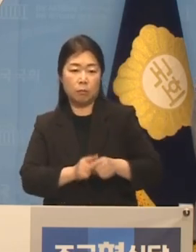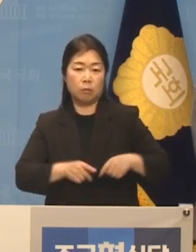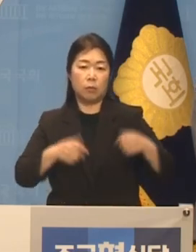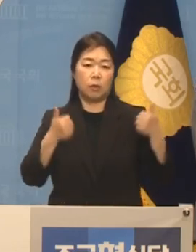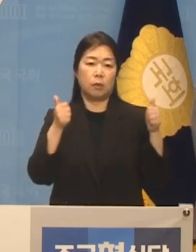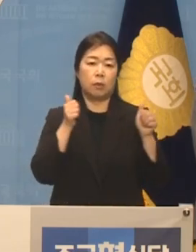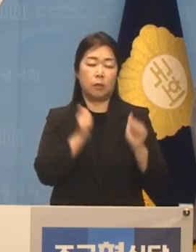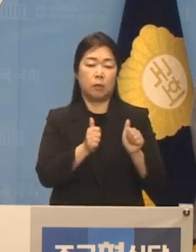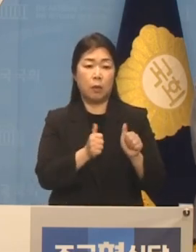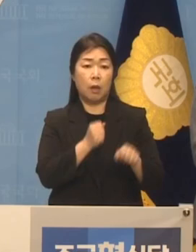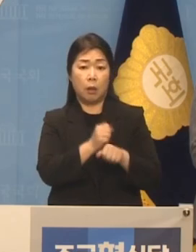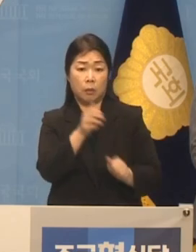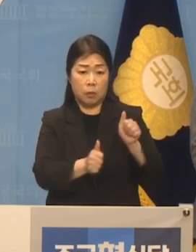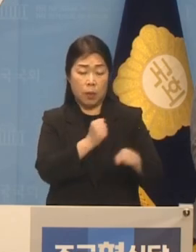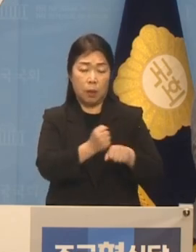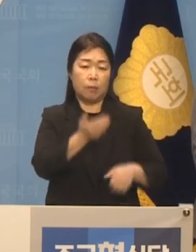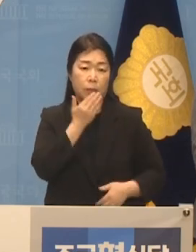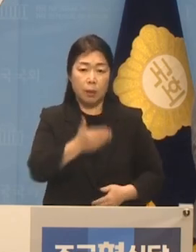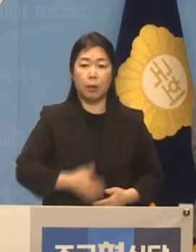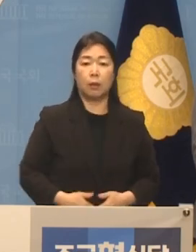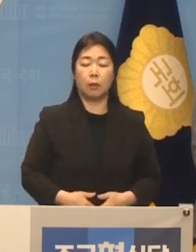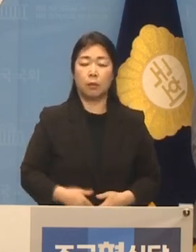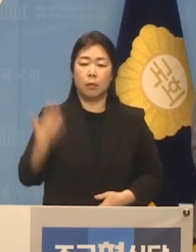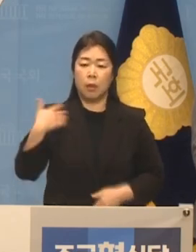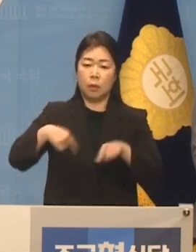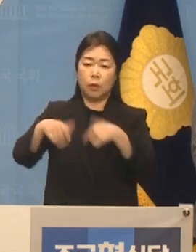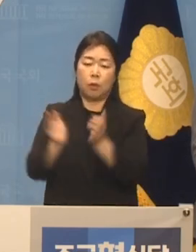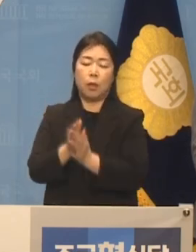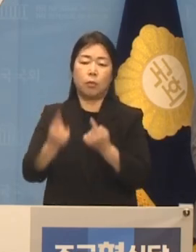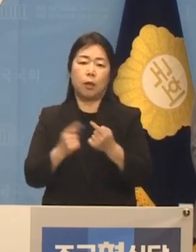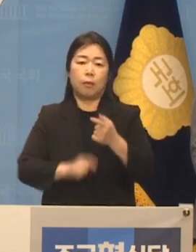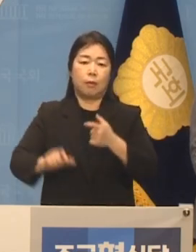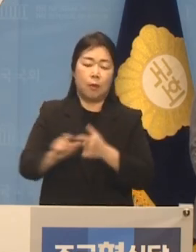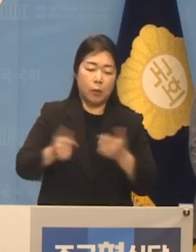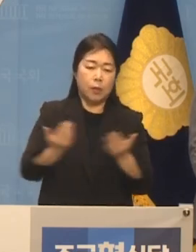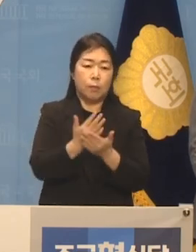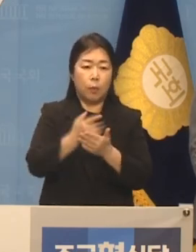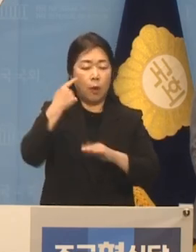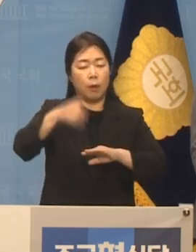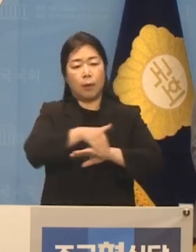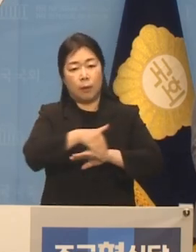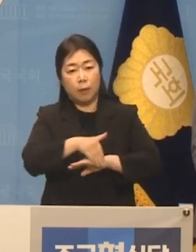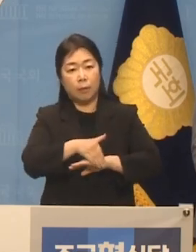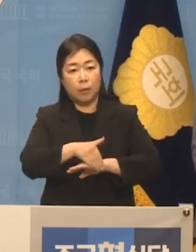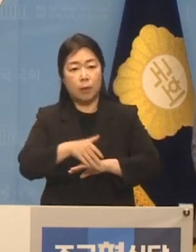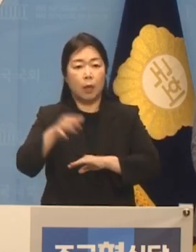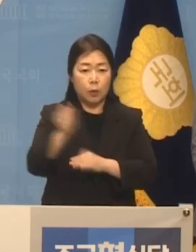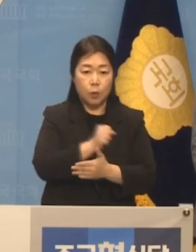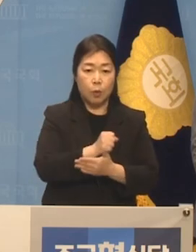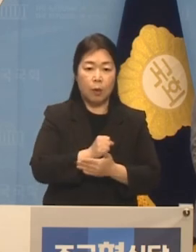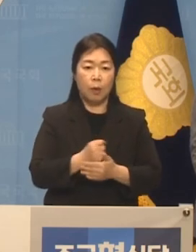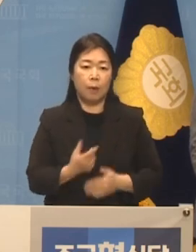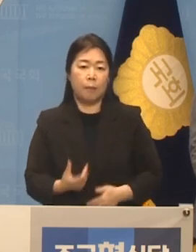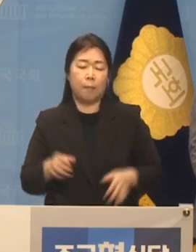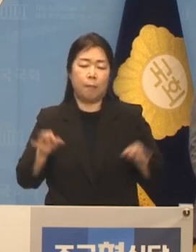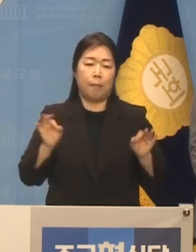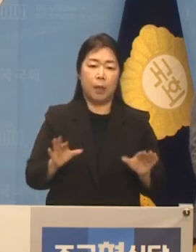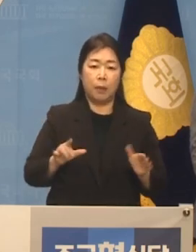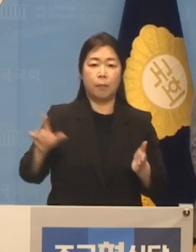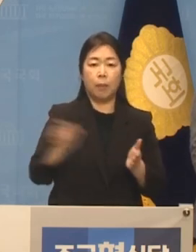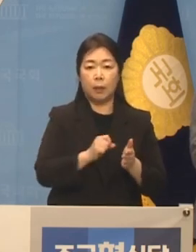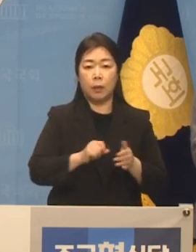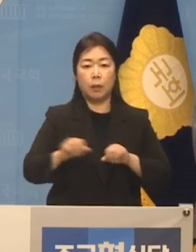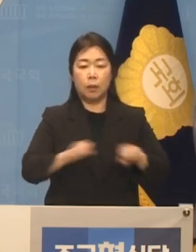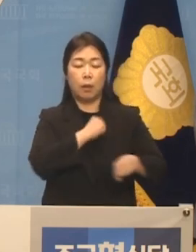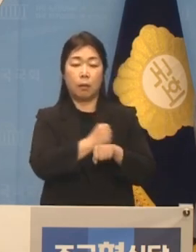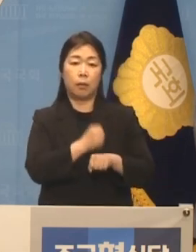천명했을 뿐만 아니라 기존의 정당보다 진보적인 대안을 찾아 아주 빠르게 실현시키겠다고 하는데